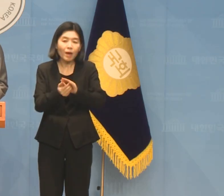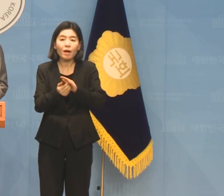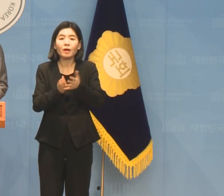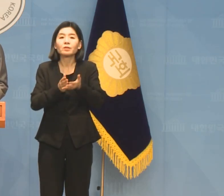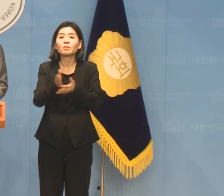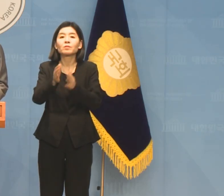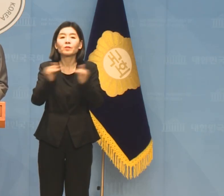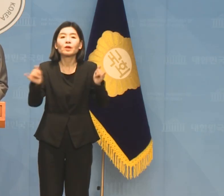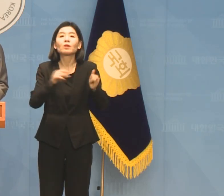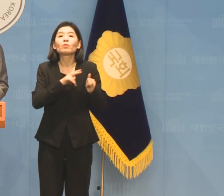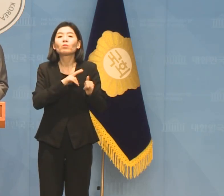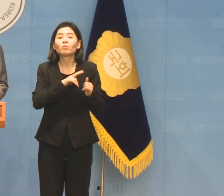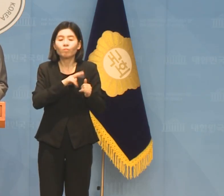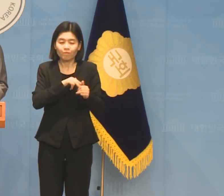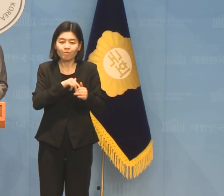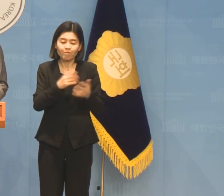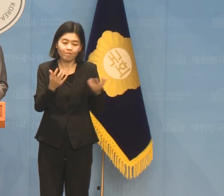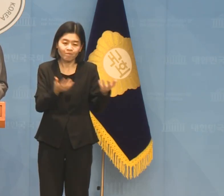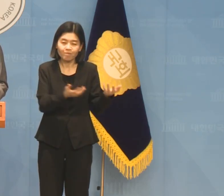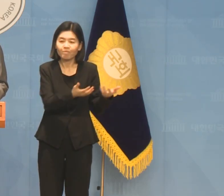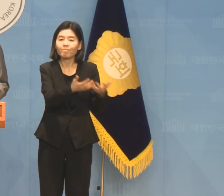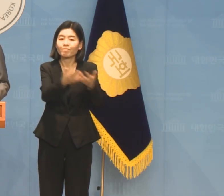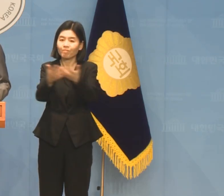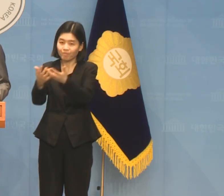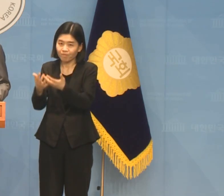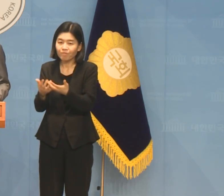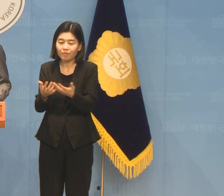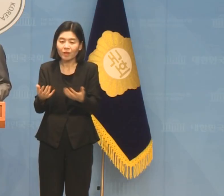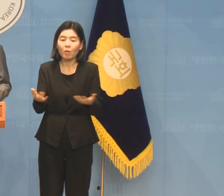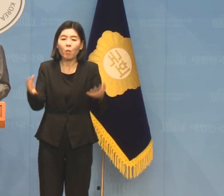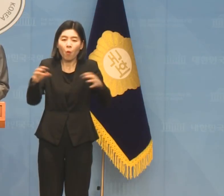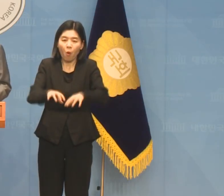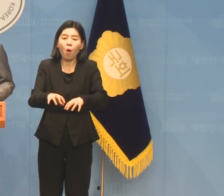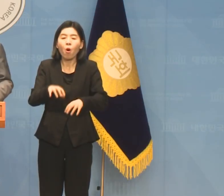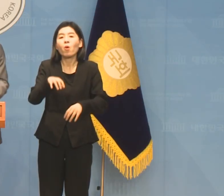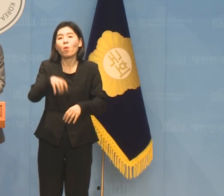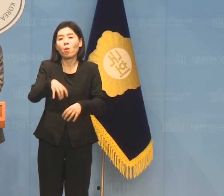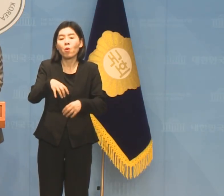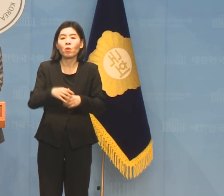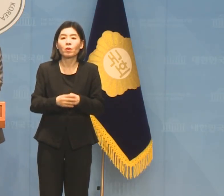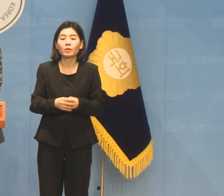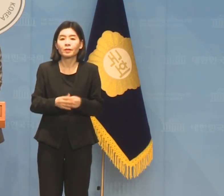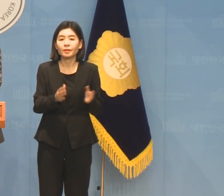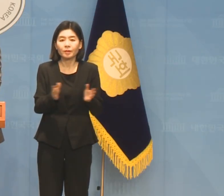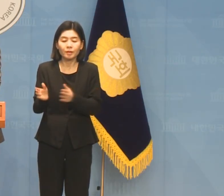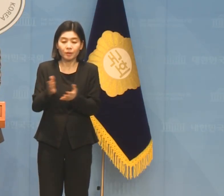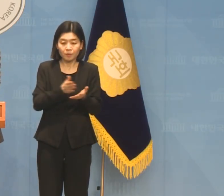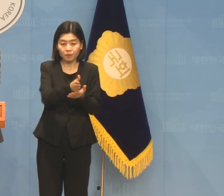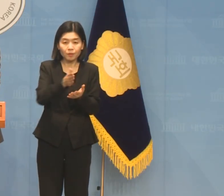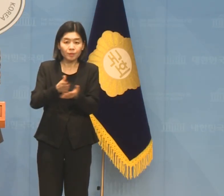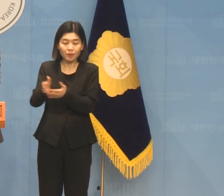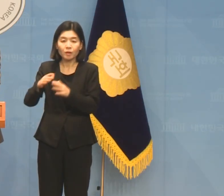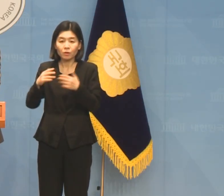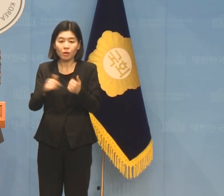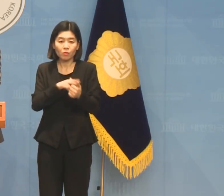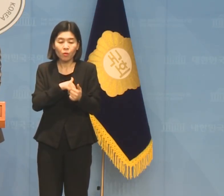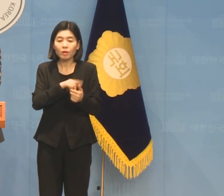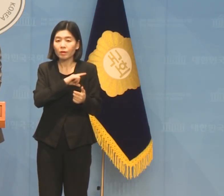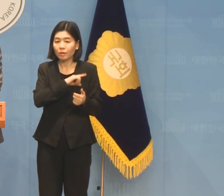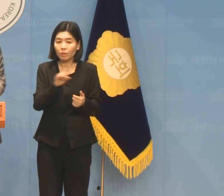전문가 의원님들이 꽉 차 있다는 사실입니다. 다음은 분야별 의원